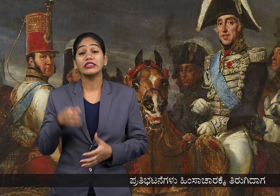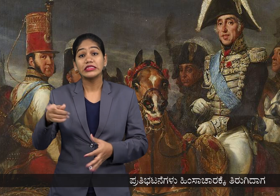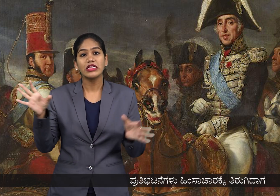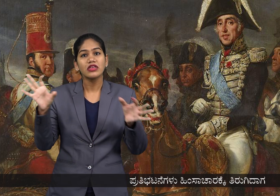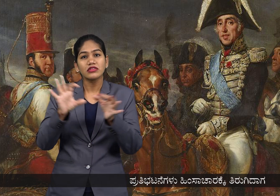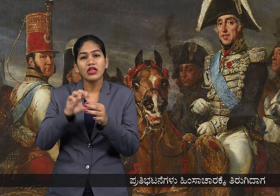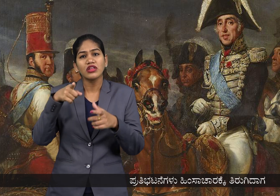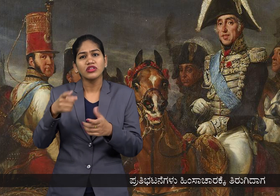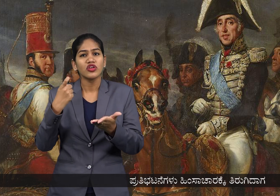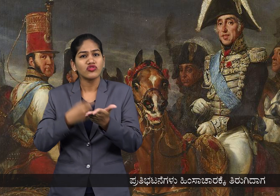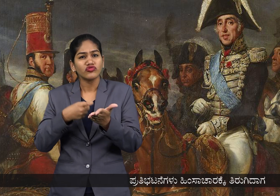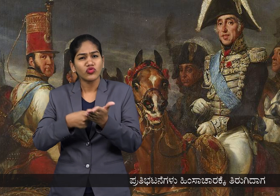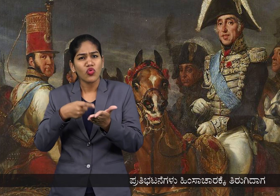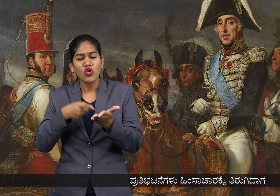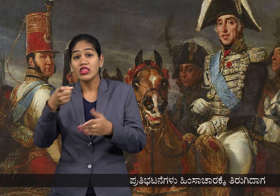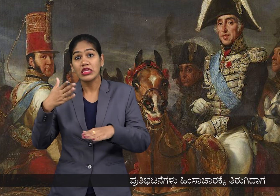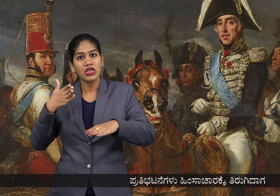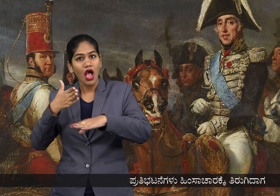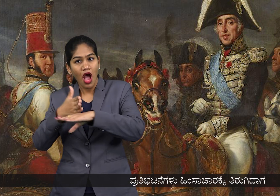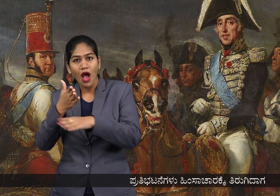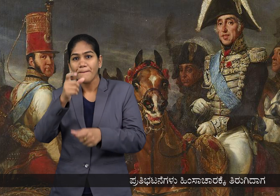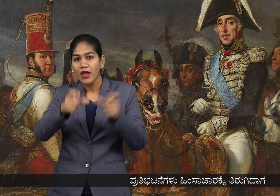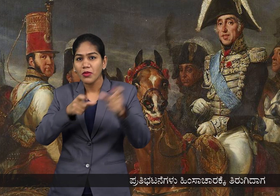ಪ್ರತಿಭಟನೆಗಳು ಹಿಂಸಾಚಾರಕ್ಕೆ ತಿರುಗಿದಾಗ